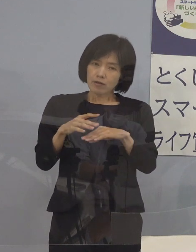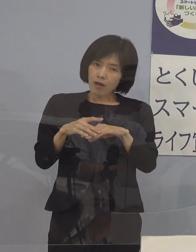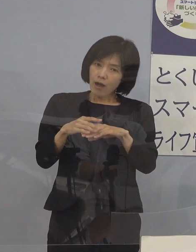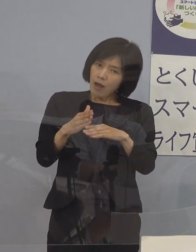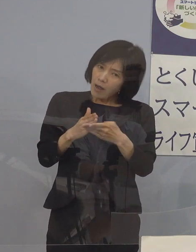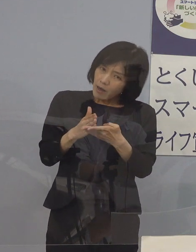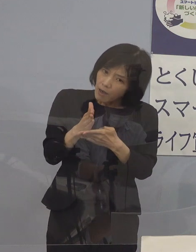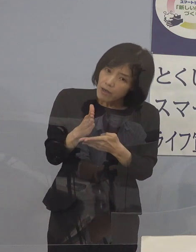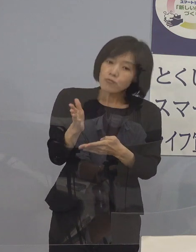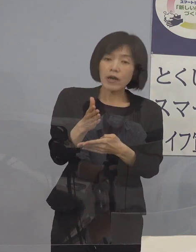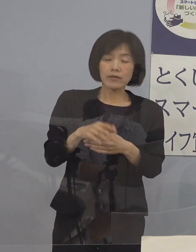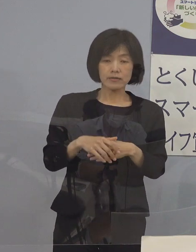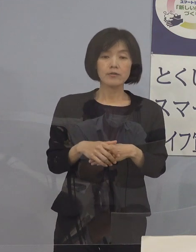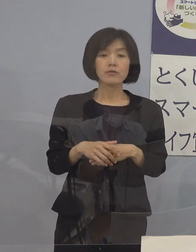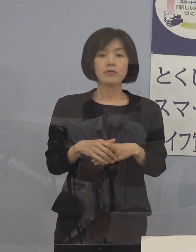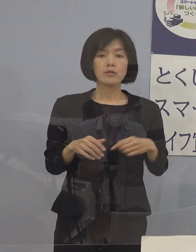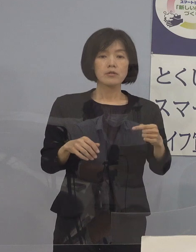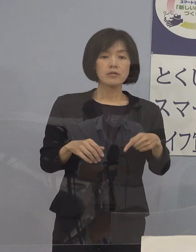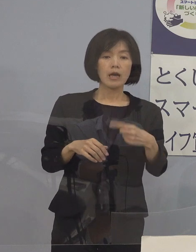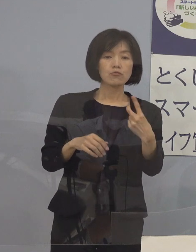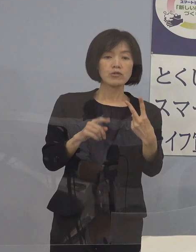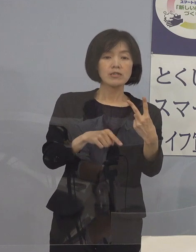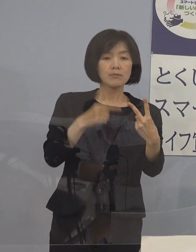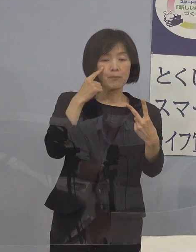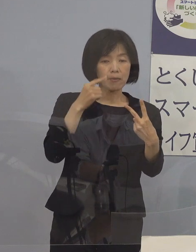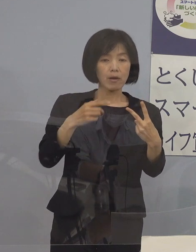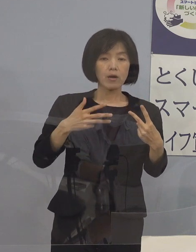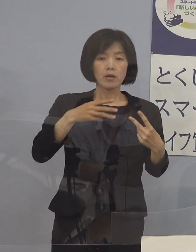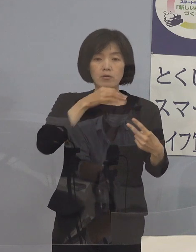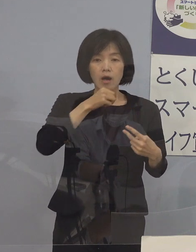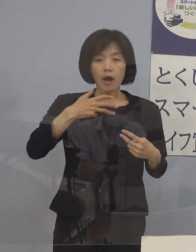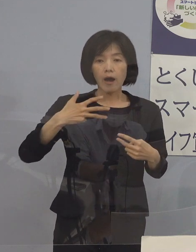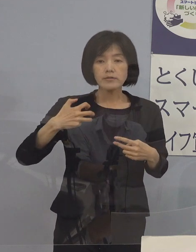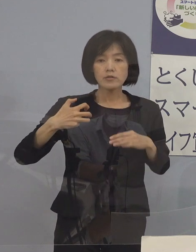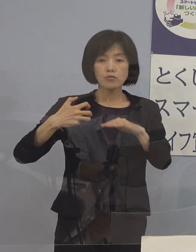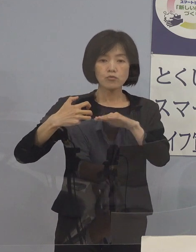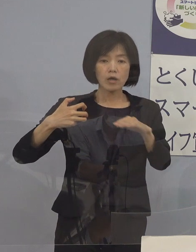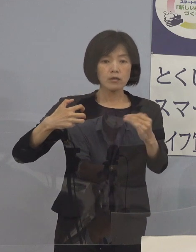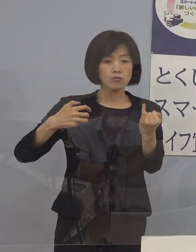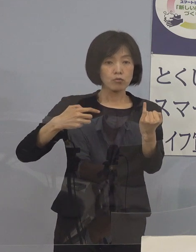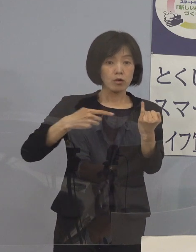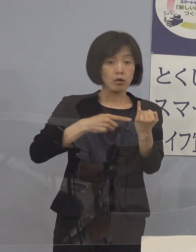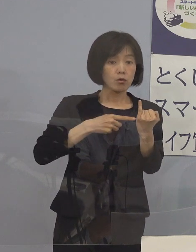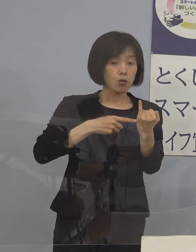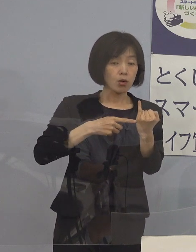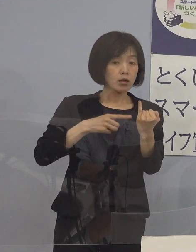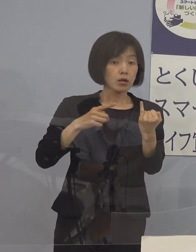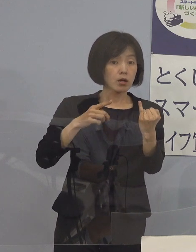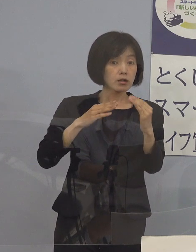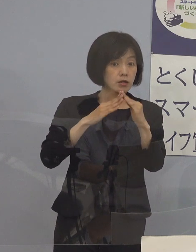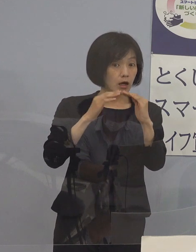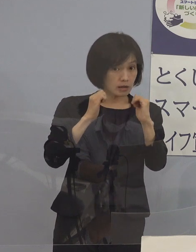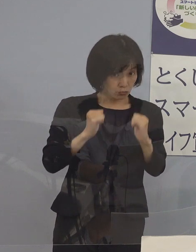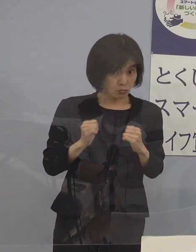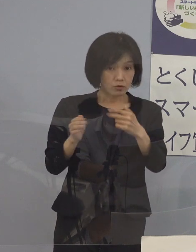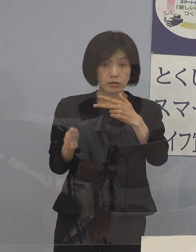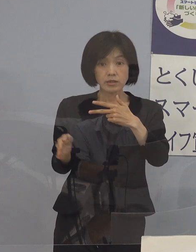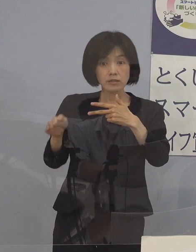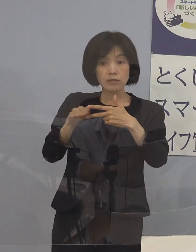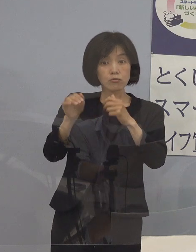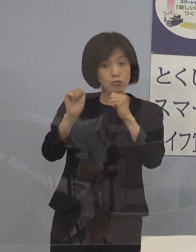はい、で、次、102例目の方ですが、80代女性の方はどこか、ご自宅ですか、施設